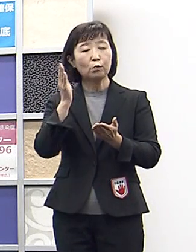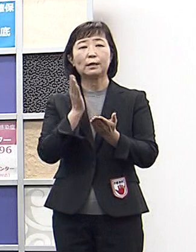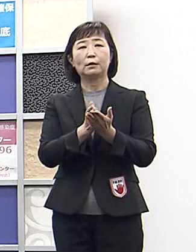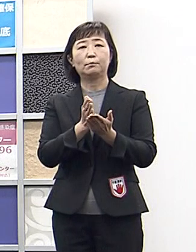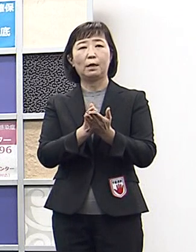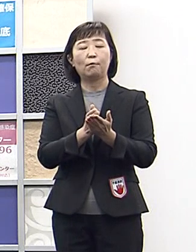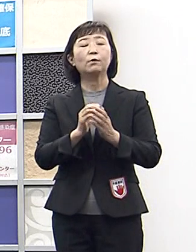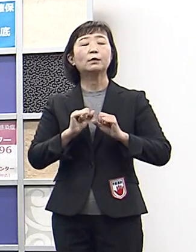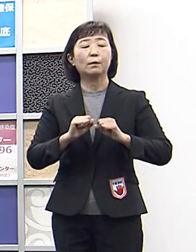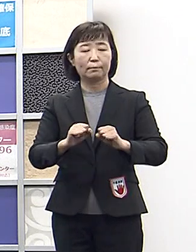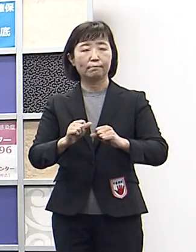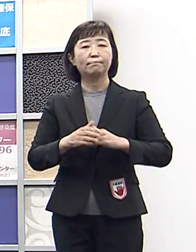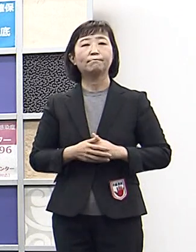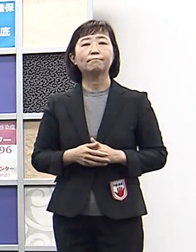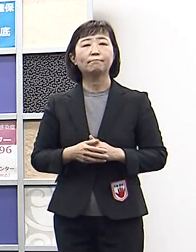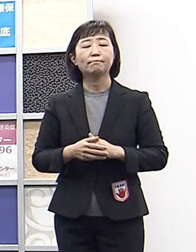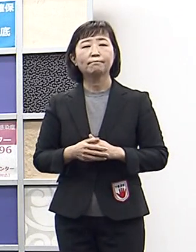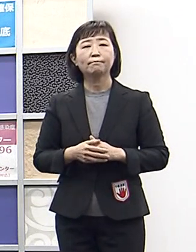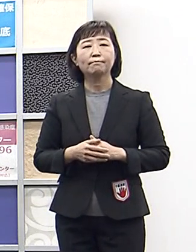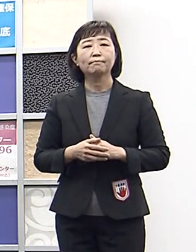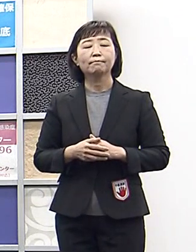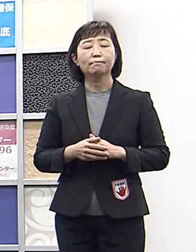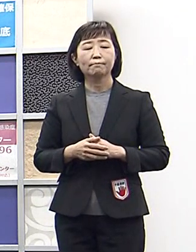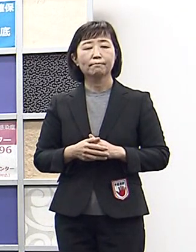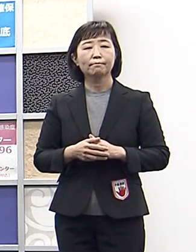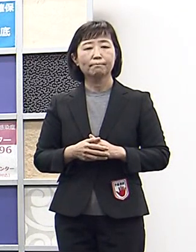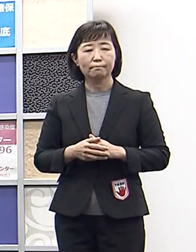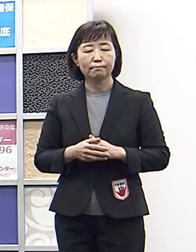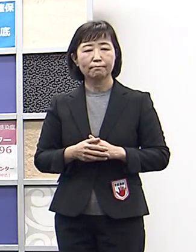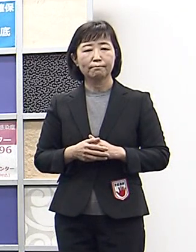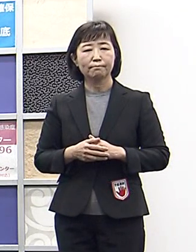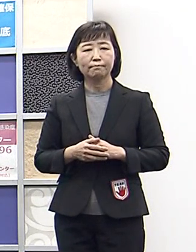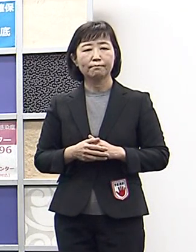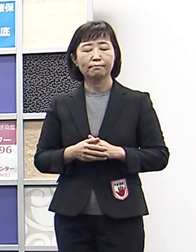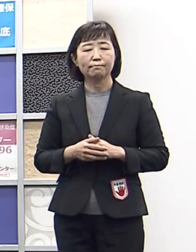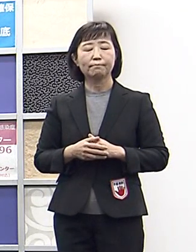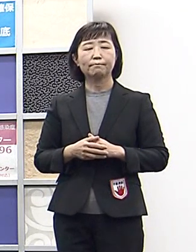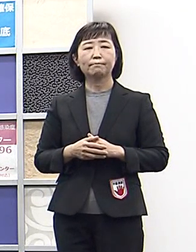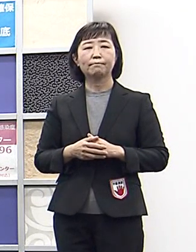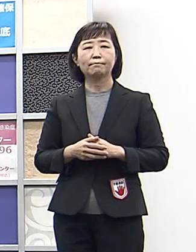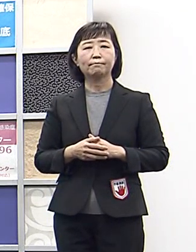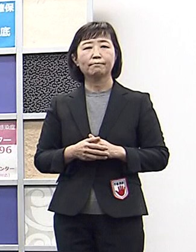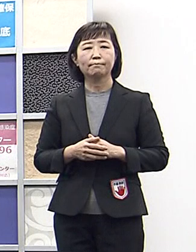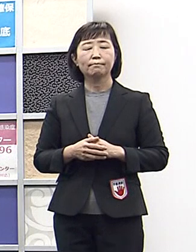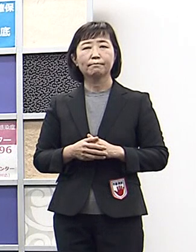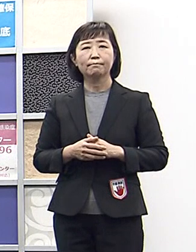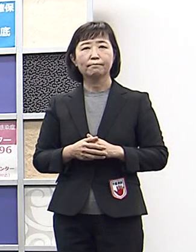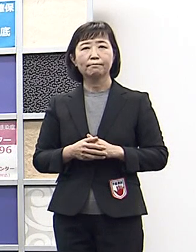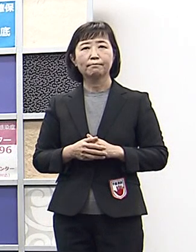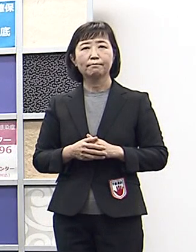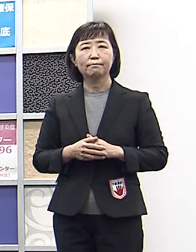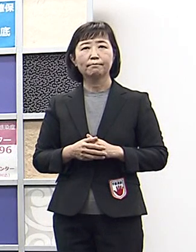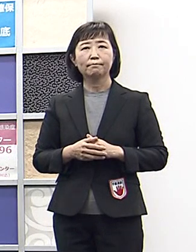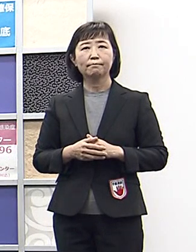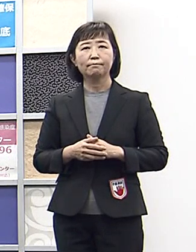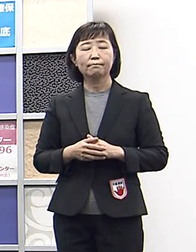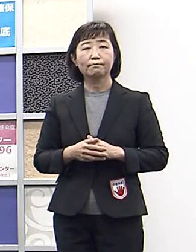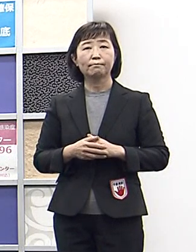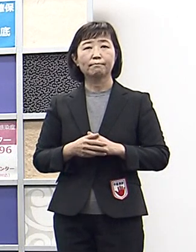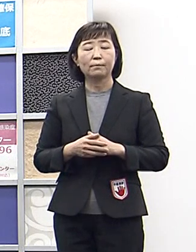させたいと思いますが先ほど申し上げましたようにそのこの